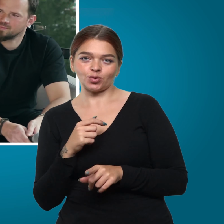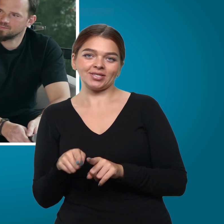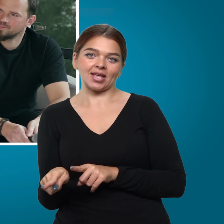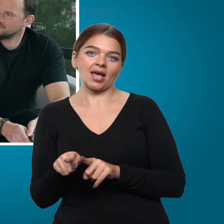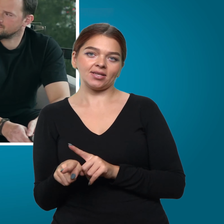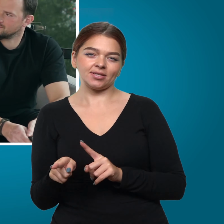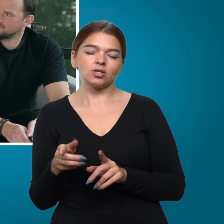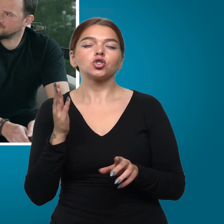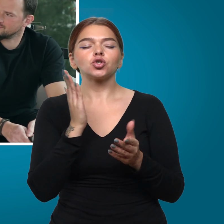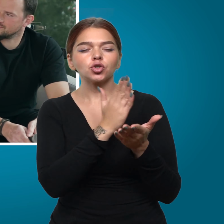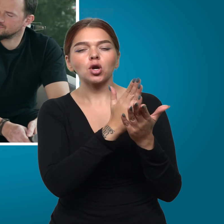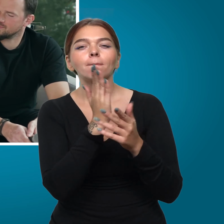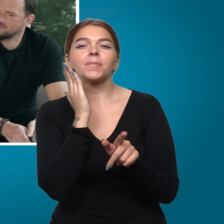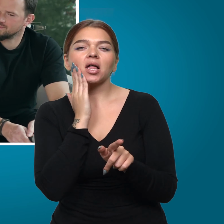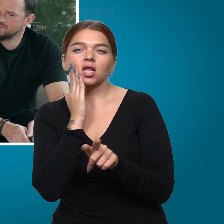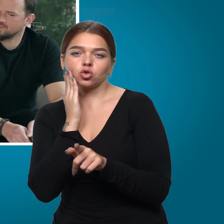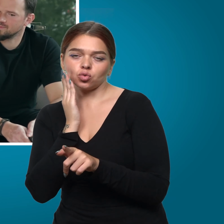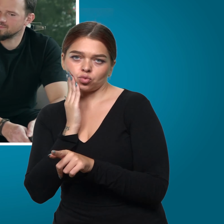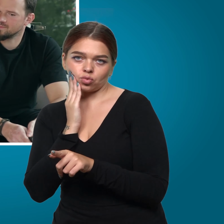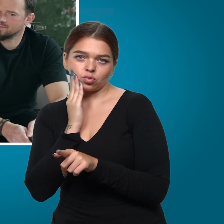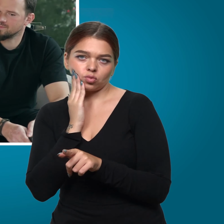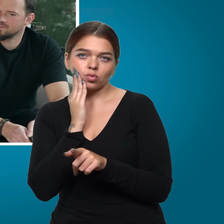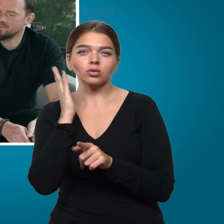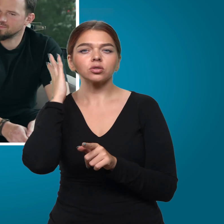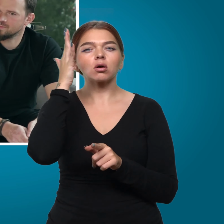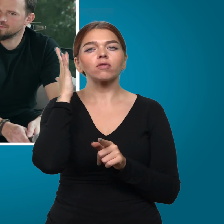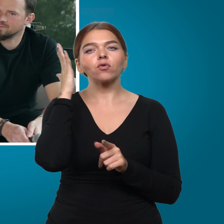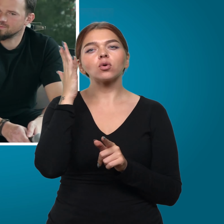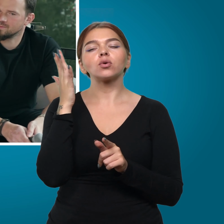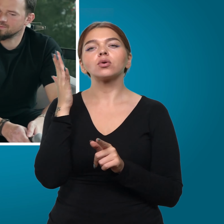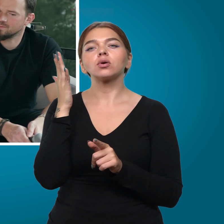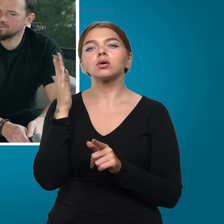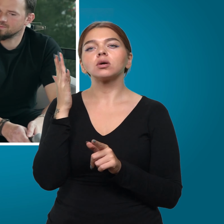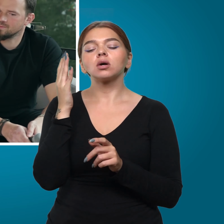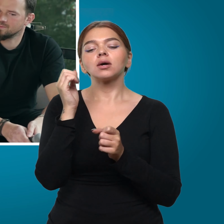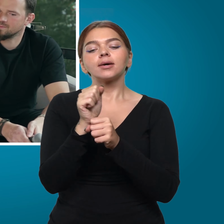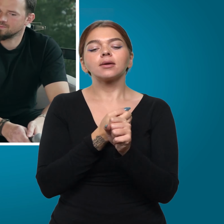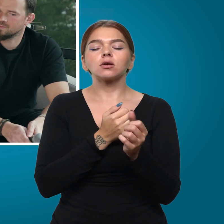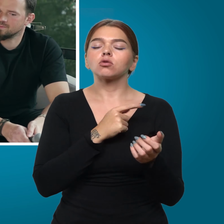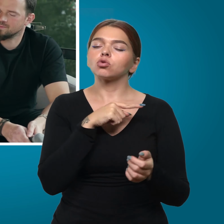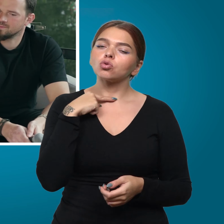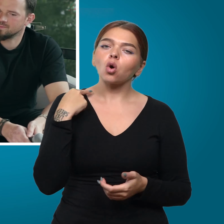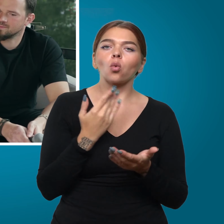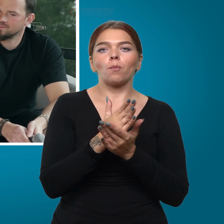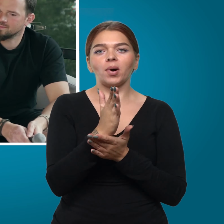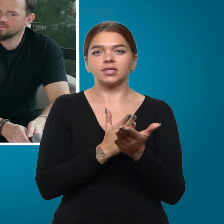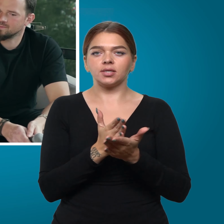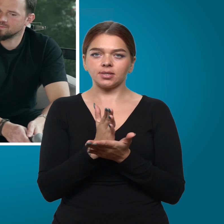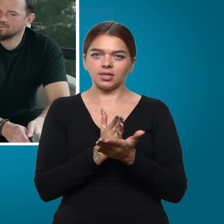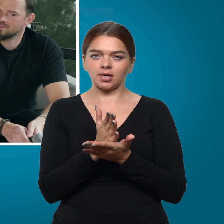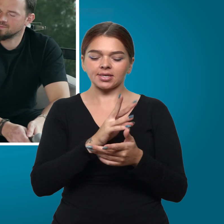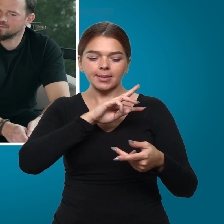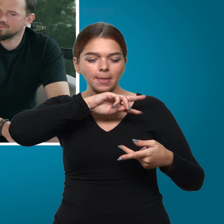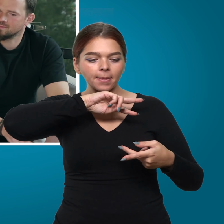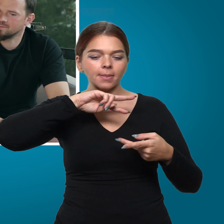labai... Labai, labai patyręs, kad sugebėtum knygoje visiškai, visiškai jokių sąsajų neturėt su savo asmeniniu